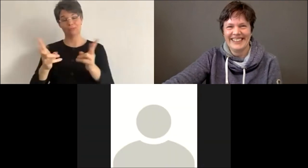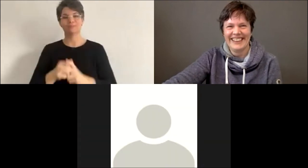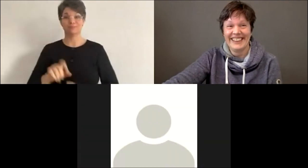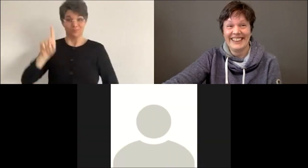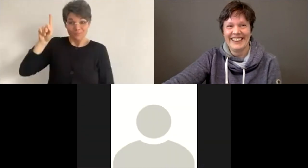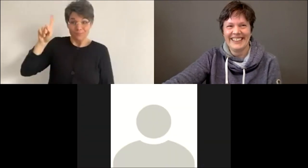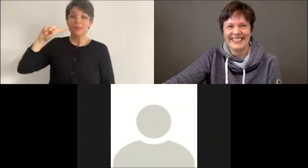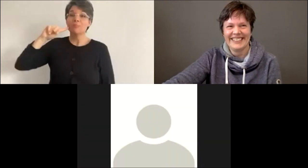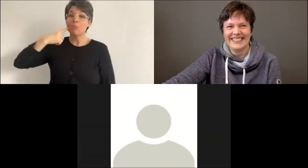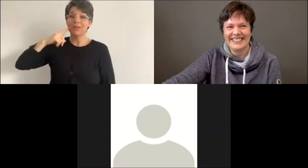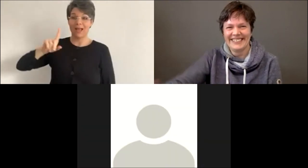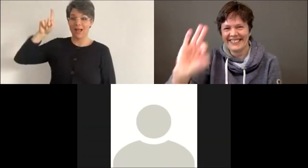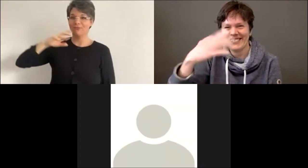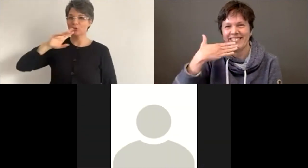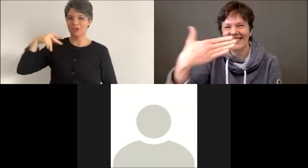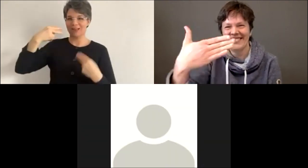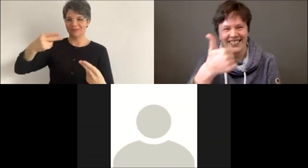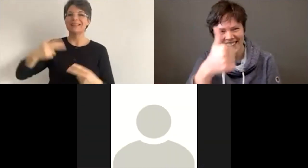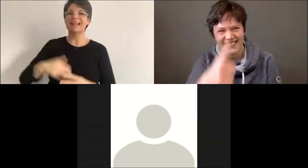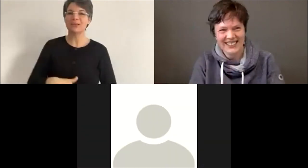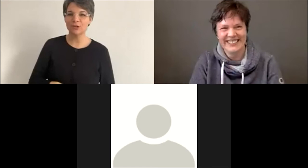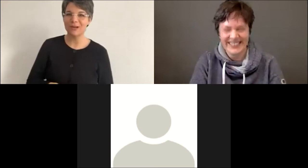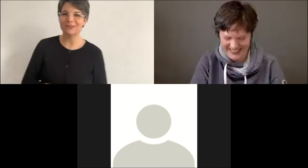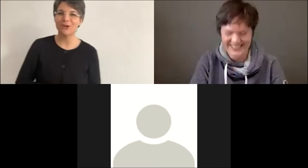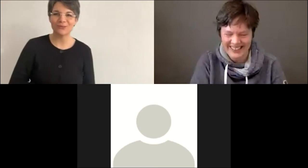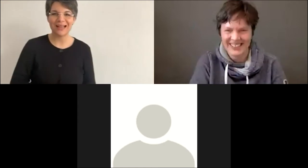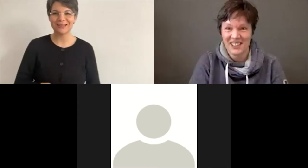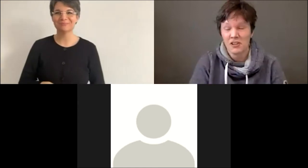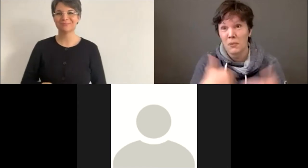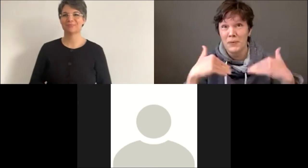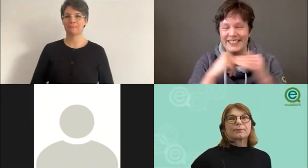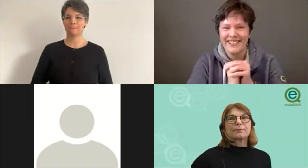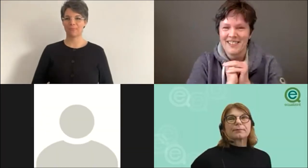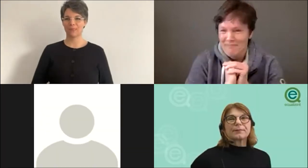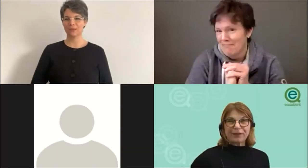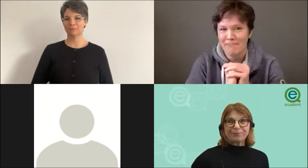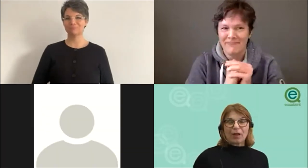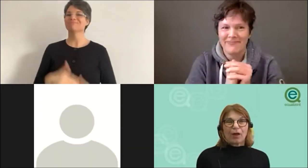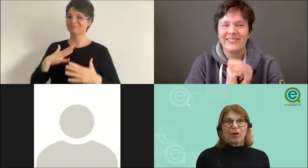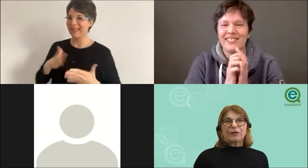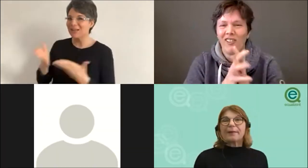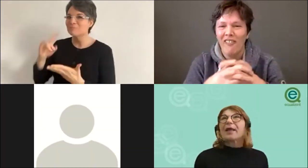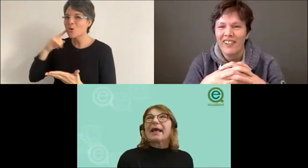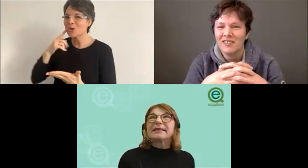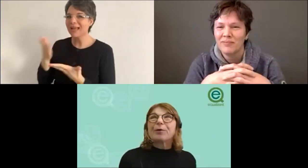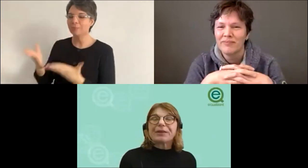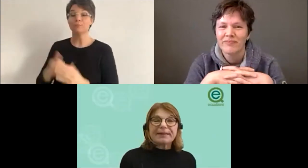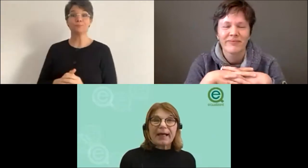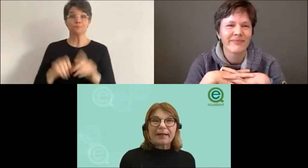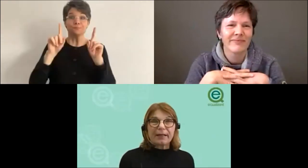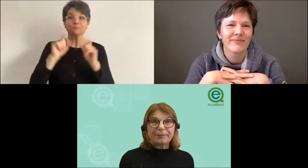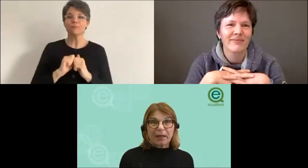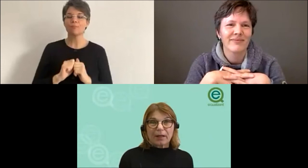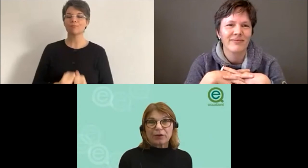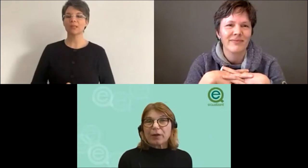Darf ich dazu auch noch antworten? Danke für die Beantwortung. Danke. Gerne, Monika. So. Und zwar, erstens möchte ich